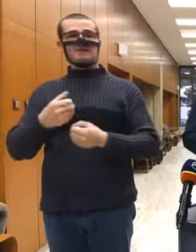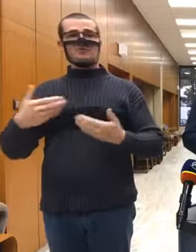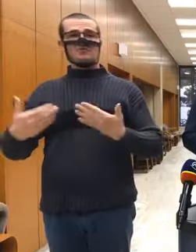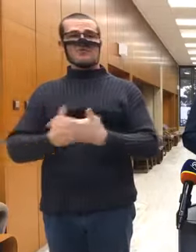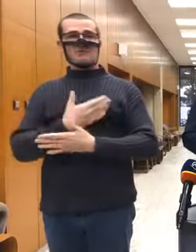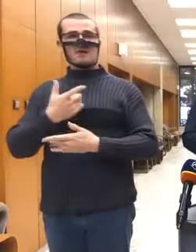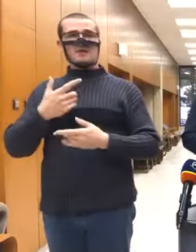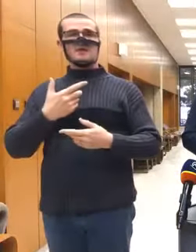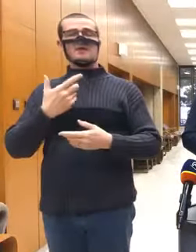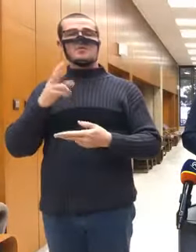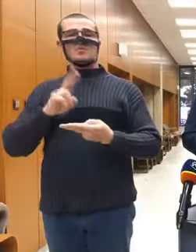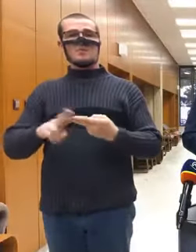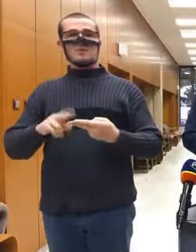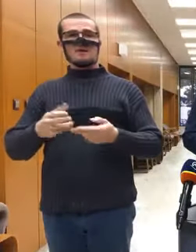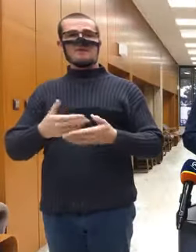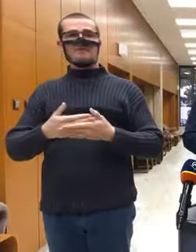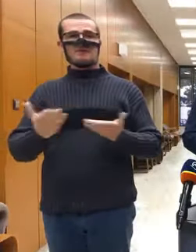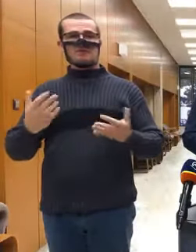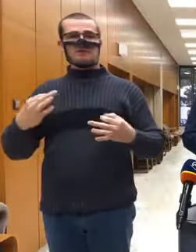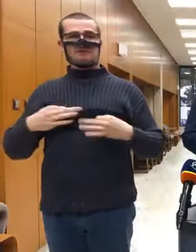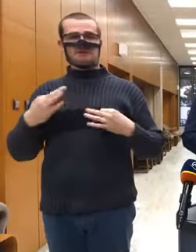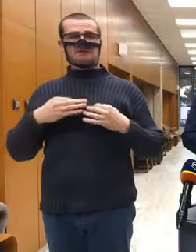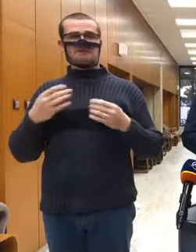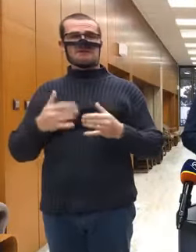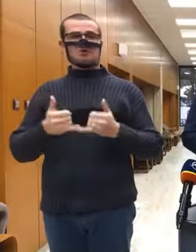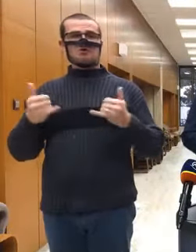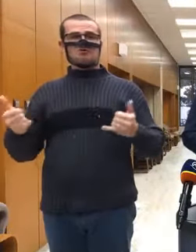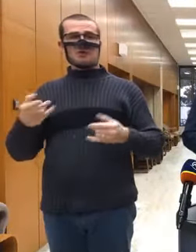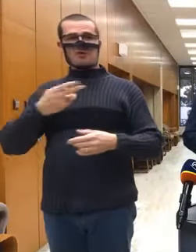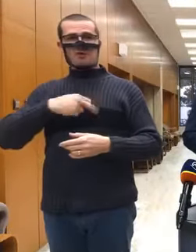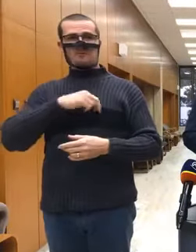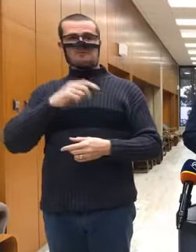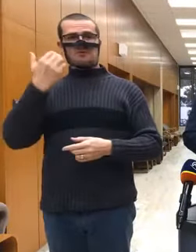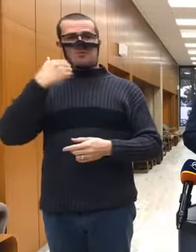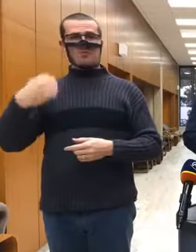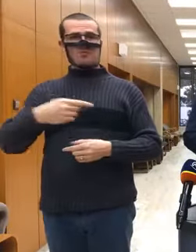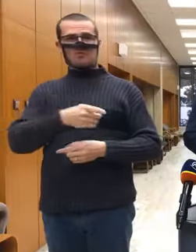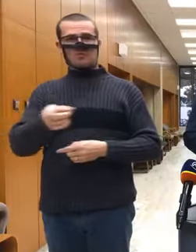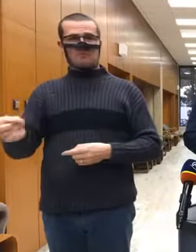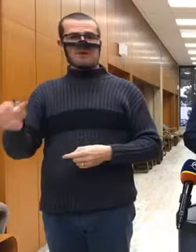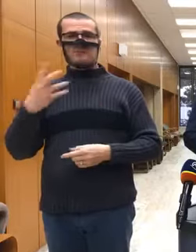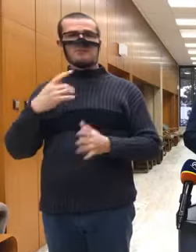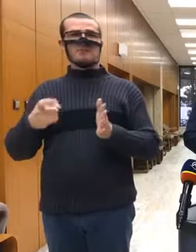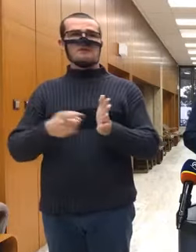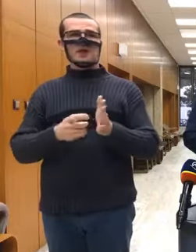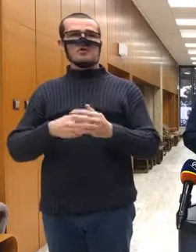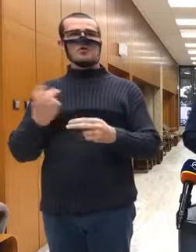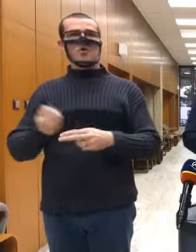Aby nemali národné